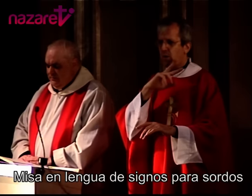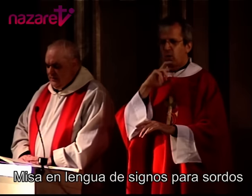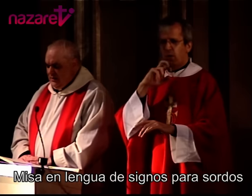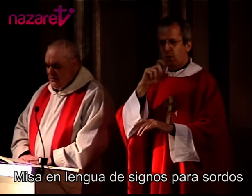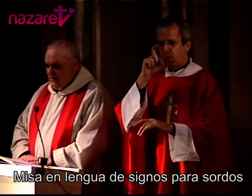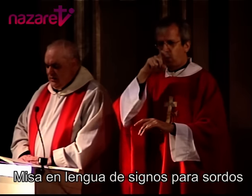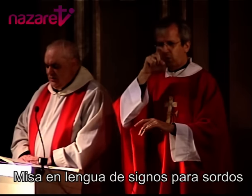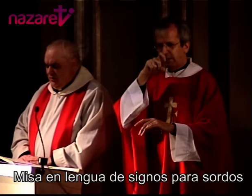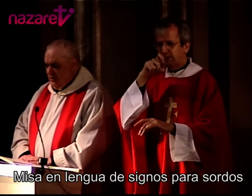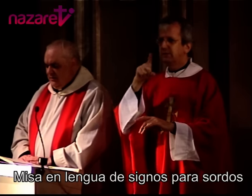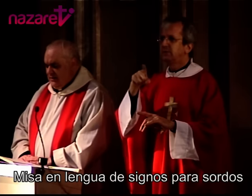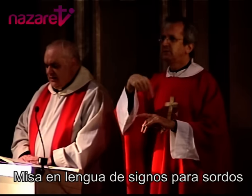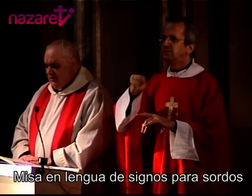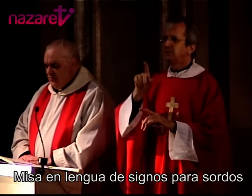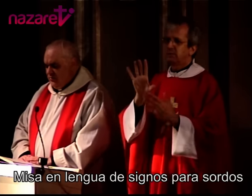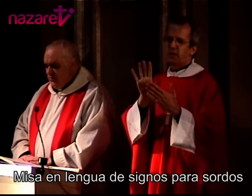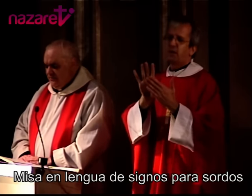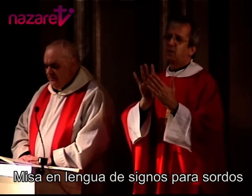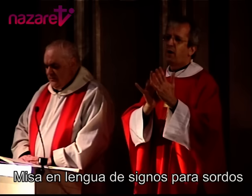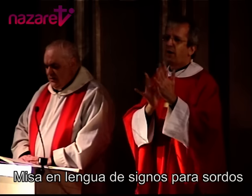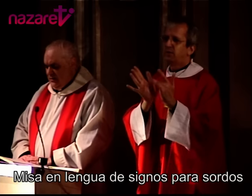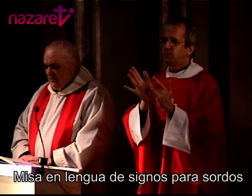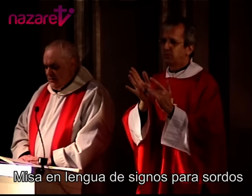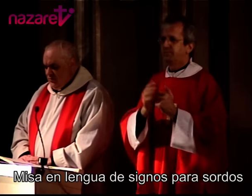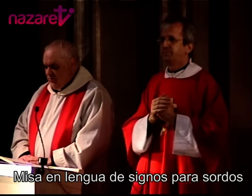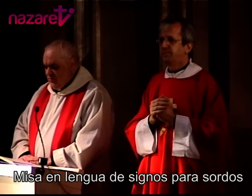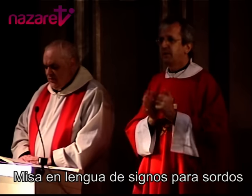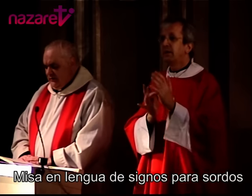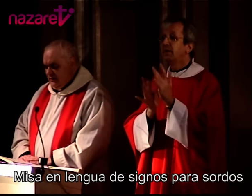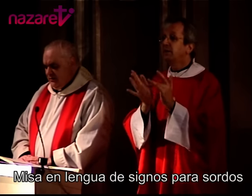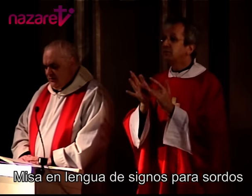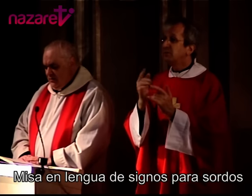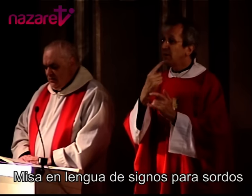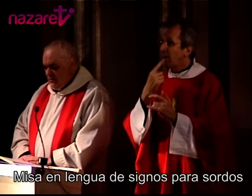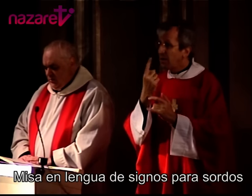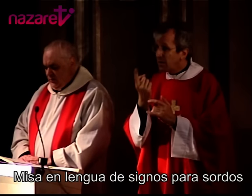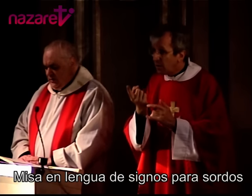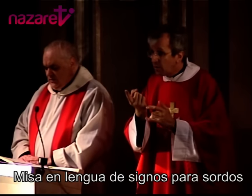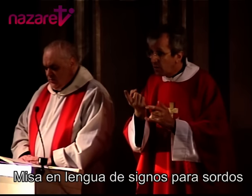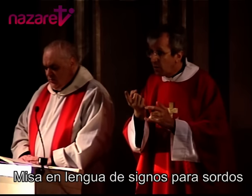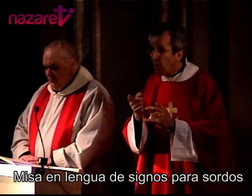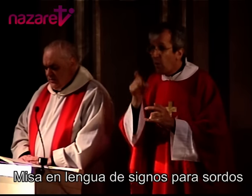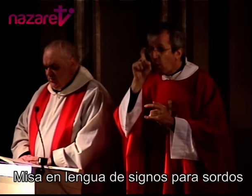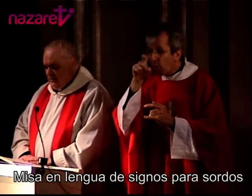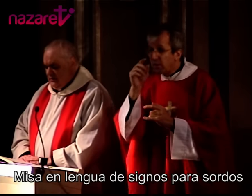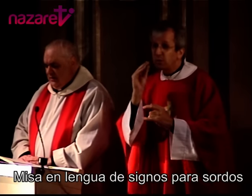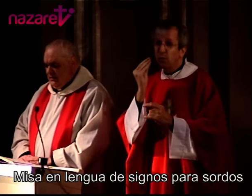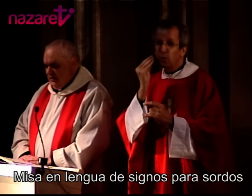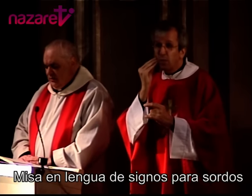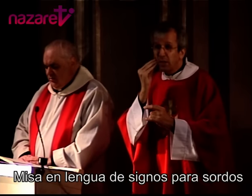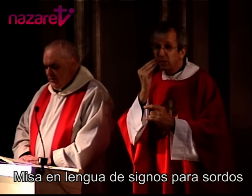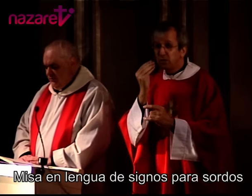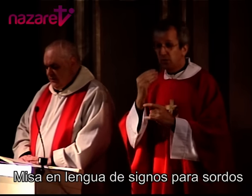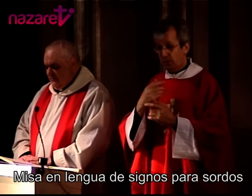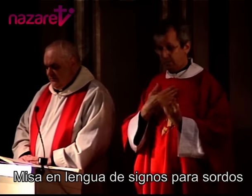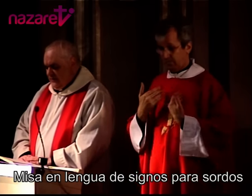12, y se acercó a besar a Jesús. Jesús le dijo: «Judas, con un beso entregas al